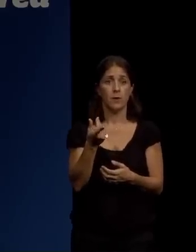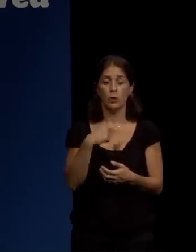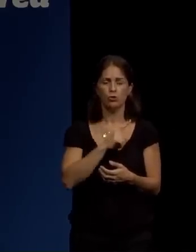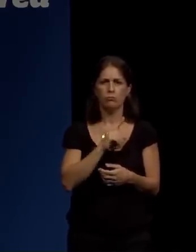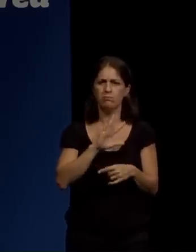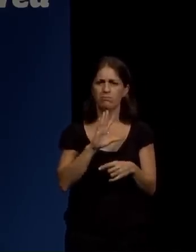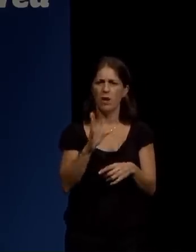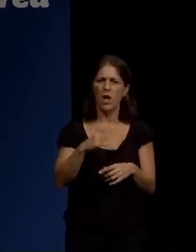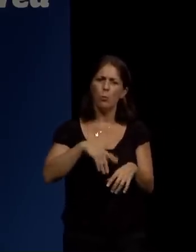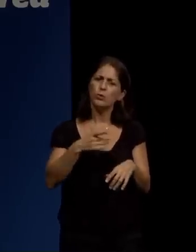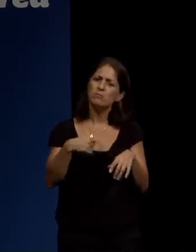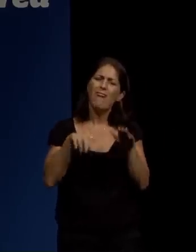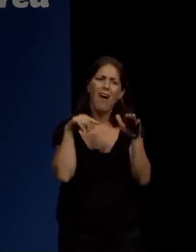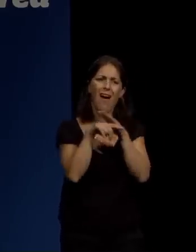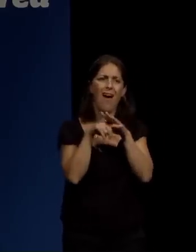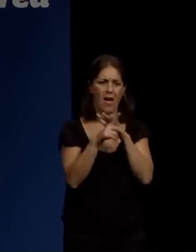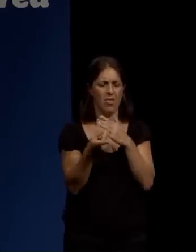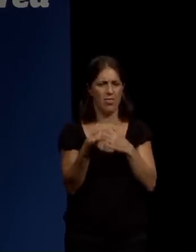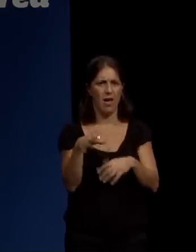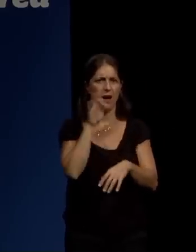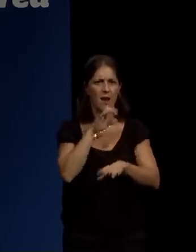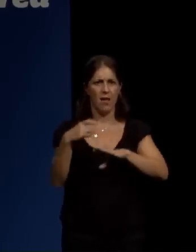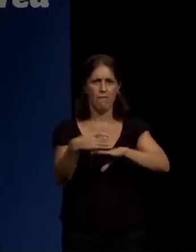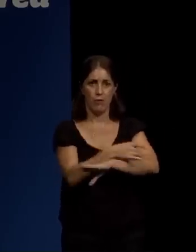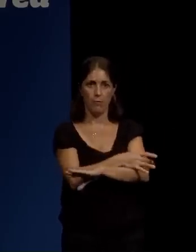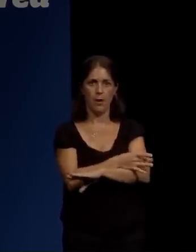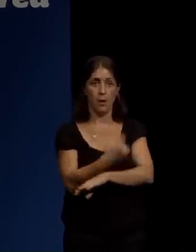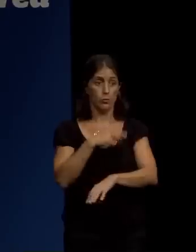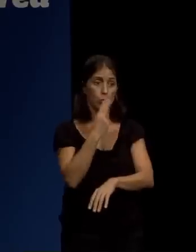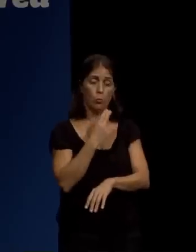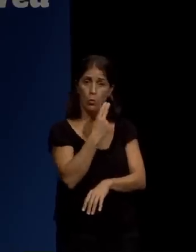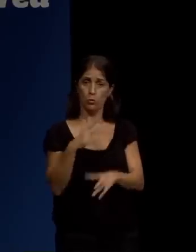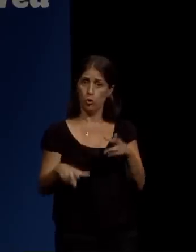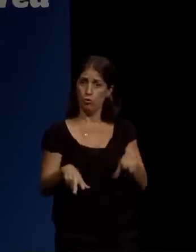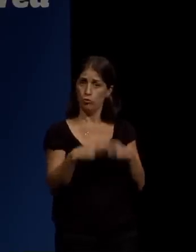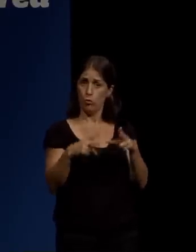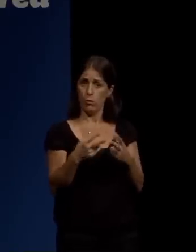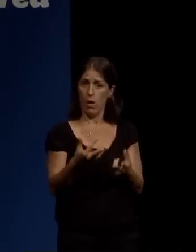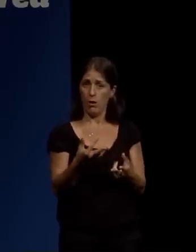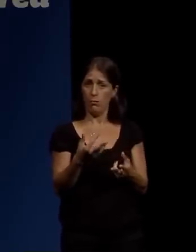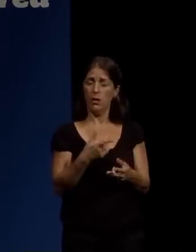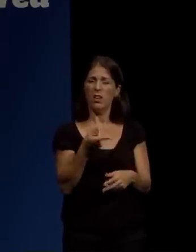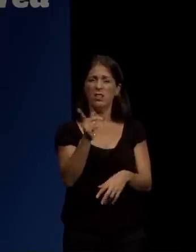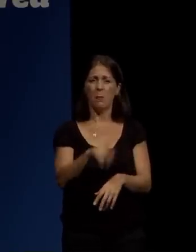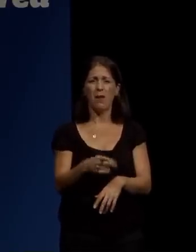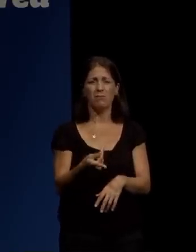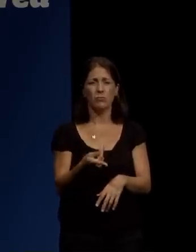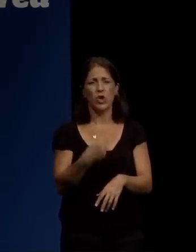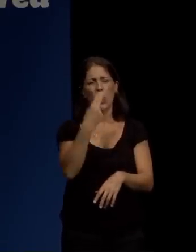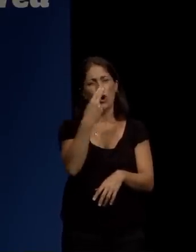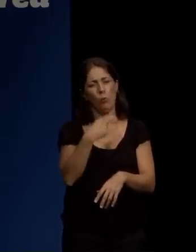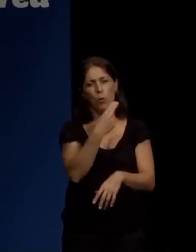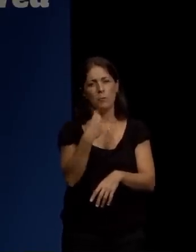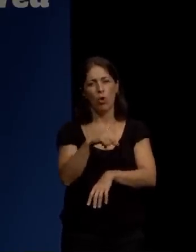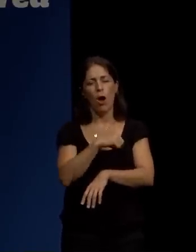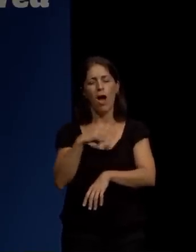Queremos unha compañía galega ferroviaria e iso para nós é compromiso social e autogoberno. E iso para nós é o compromiso